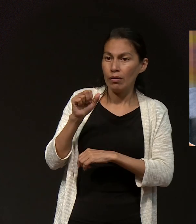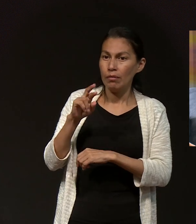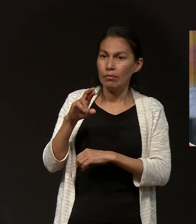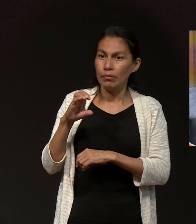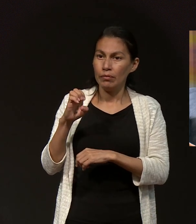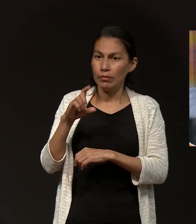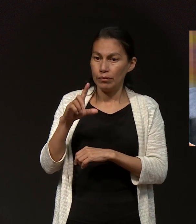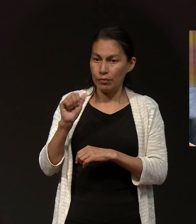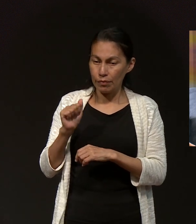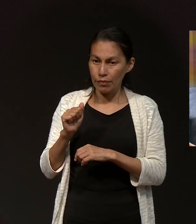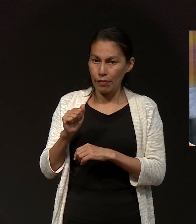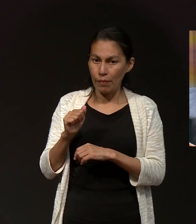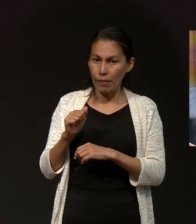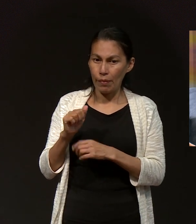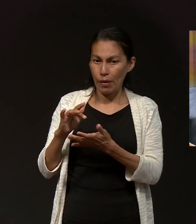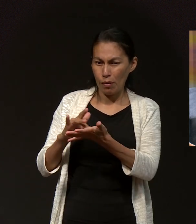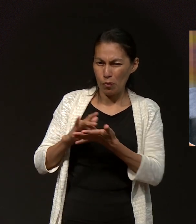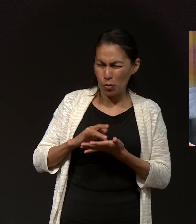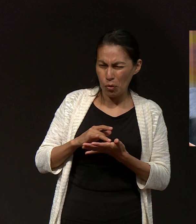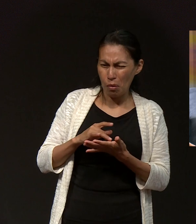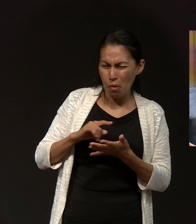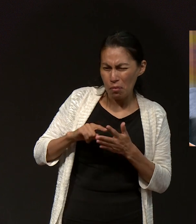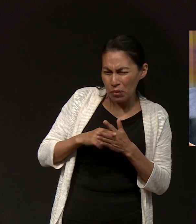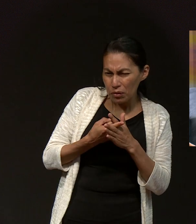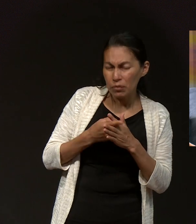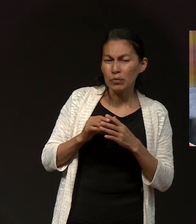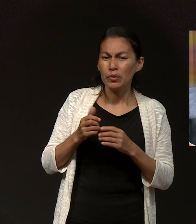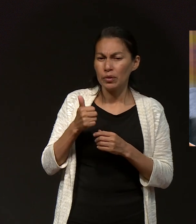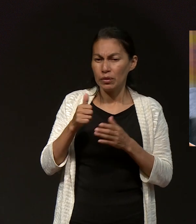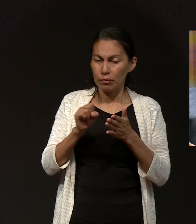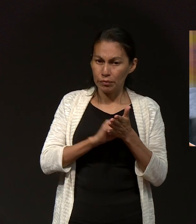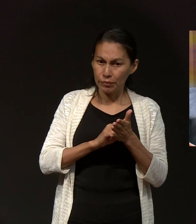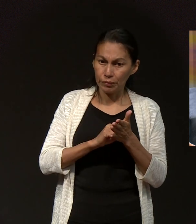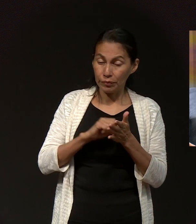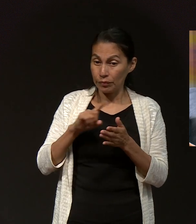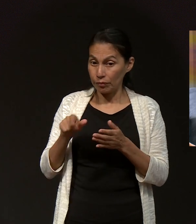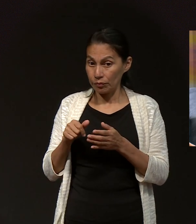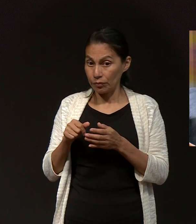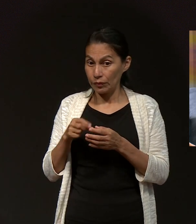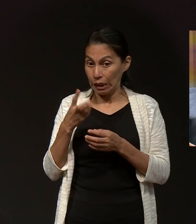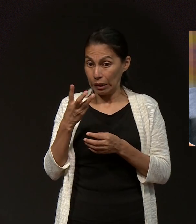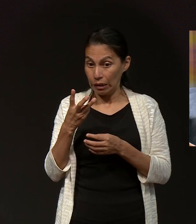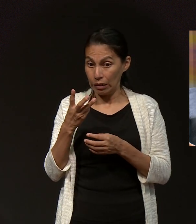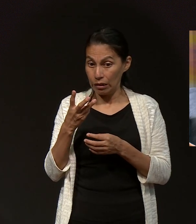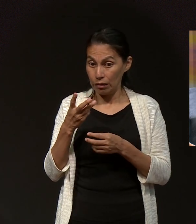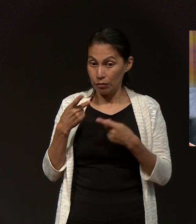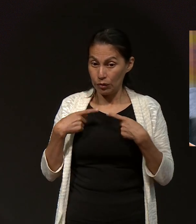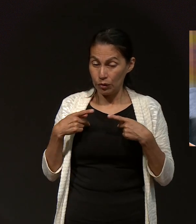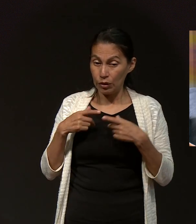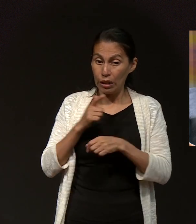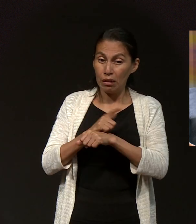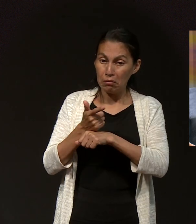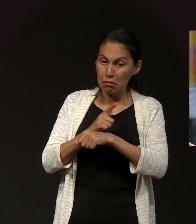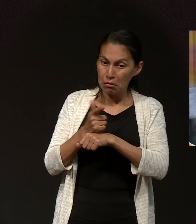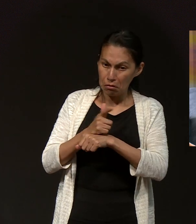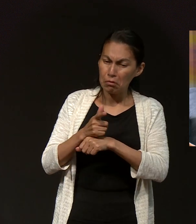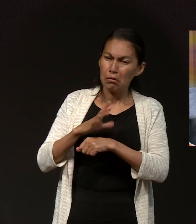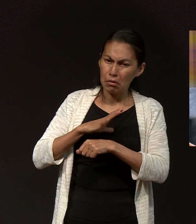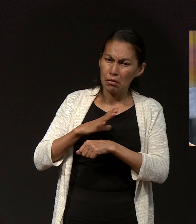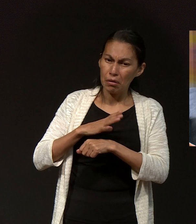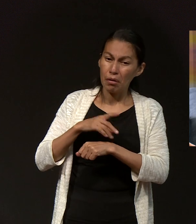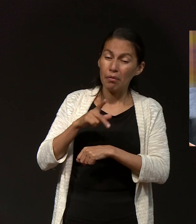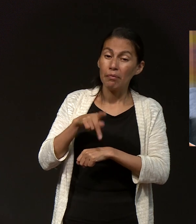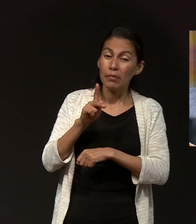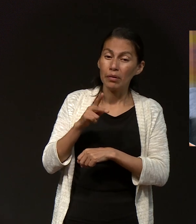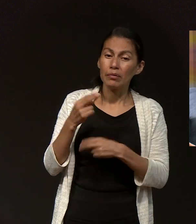apoyándonos el primer semestre. Pero ya los tres que nos quedamos, Enrique, el arquitecto Enrique, el arquitecto Felipe y yo, los tres tenemos licenciatura